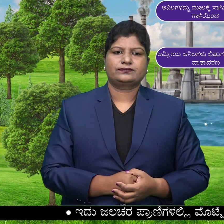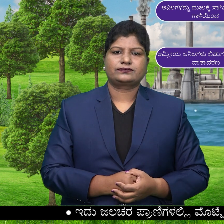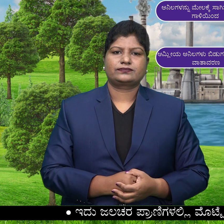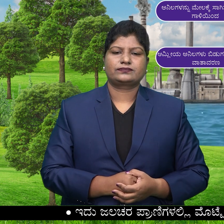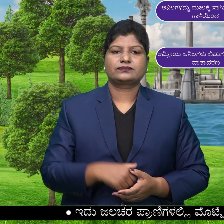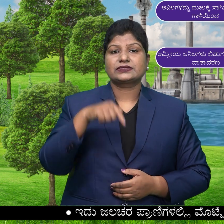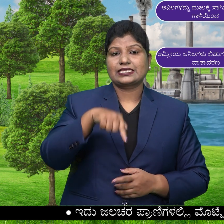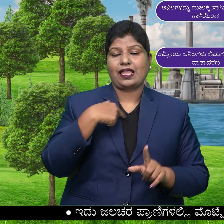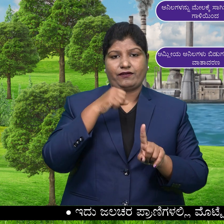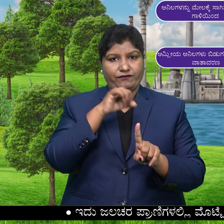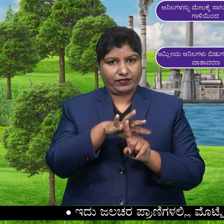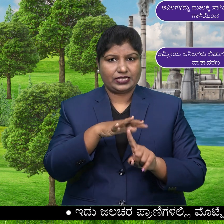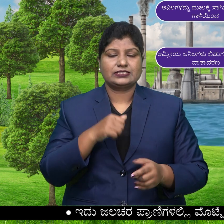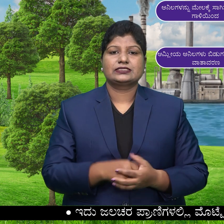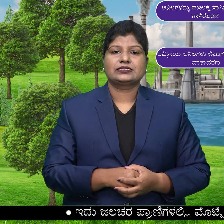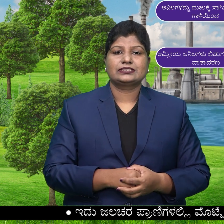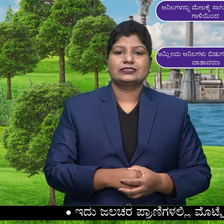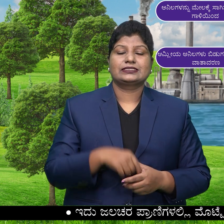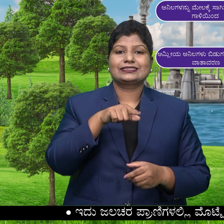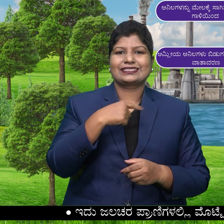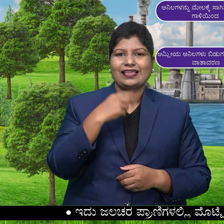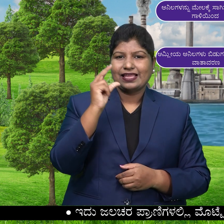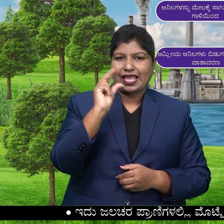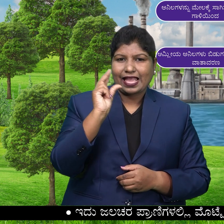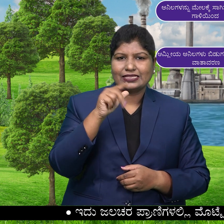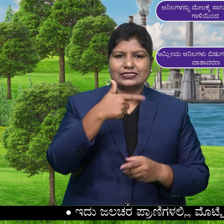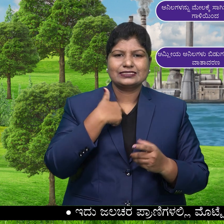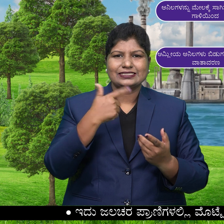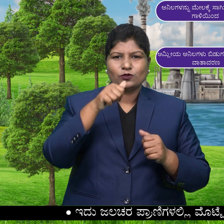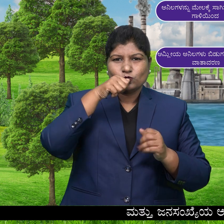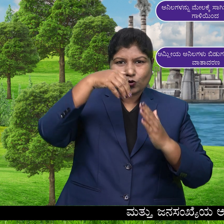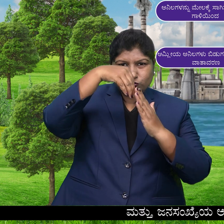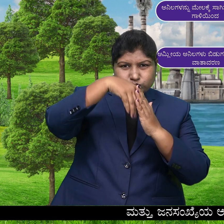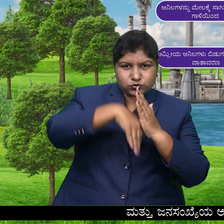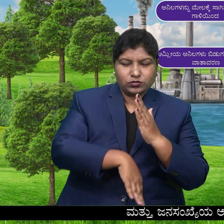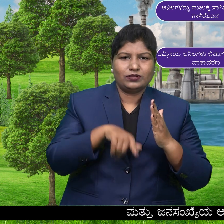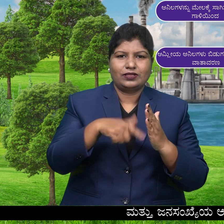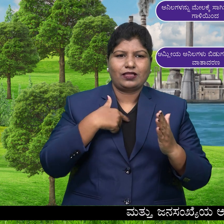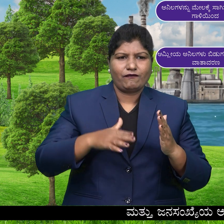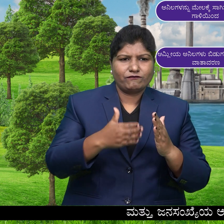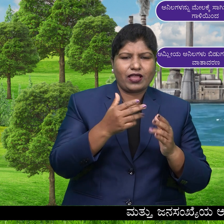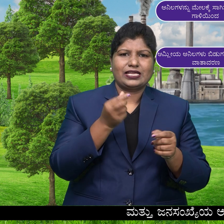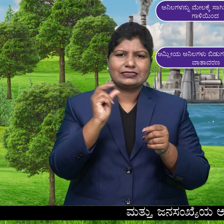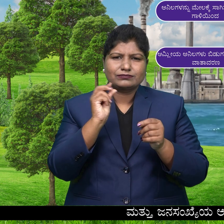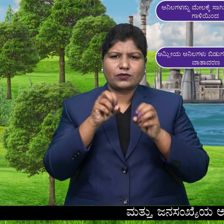ಇದು ಜಲಚರ ಪ್ರಾಣಿಗಳಲ್ಲಿ ಮೊಟ್ಟೆಯ ಉತ್ಪಾದನೆಯ ಮೇಲೆ ಪರಿಣಾಮವನ್ನ ಬೀರುತ್ತೆ ಮತ್ತು ಜನಸಂಖ್ಯೆಯ ಅನುಪಾತವನ್ನ